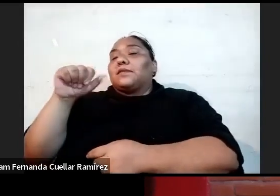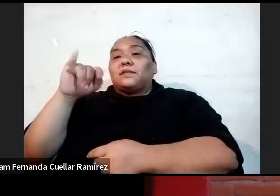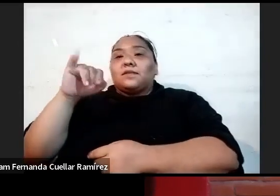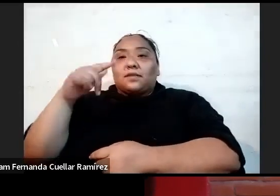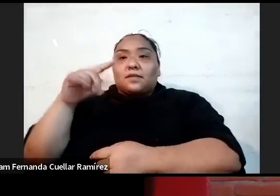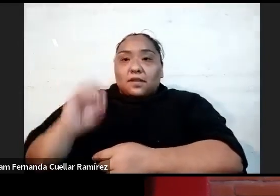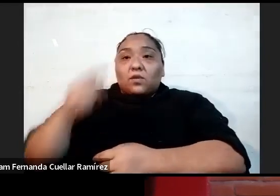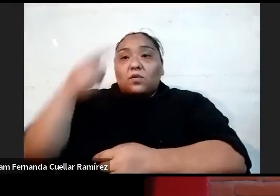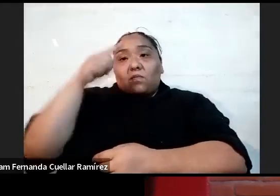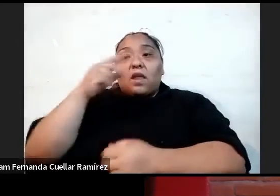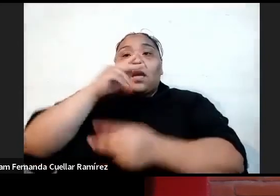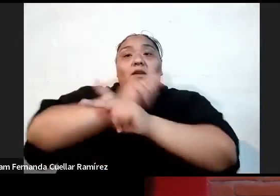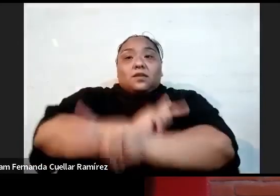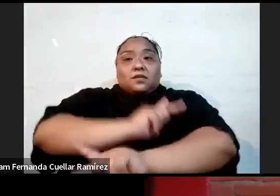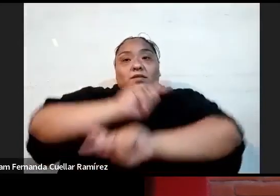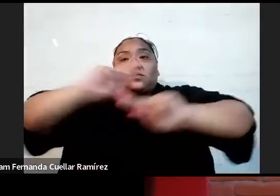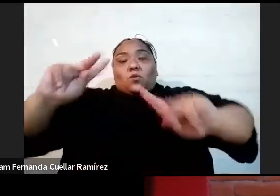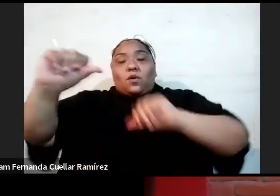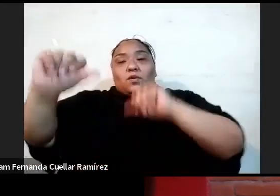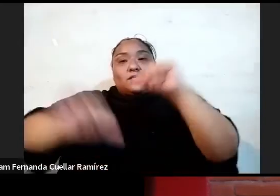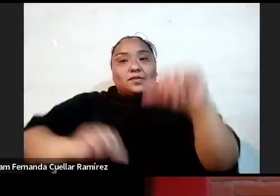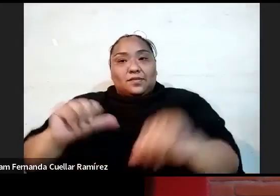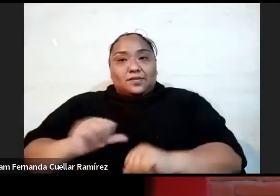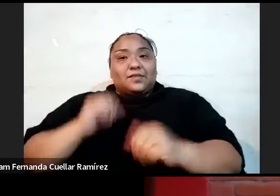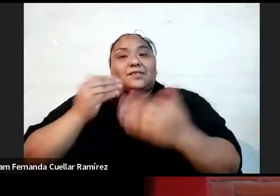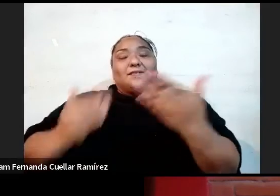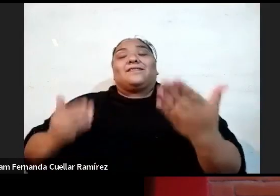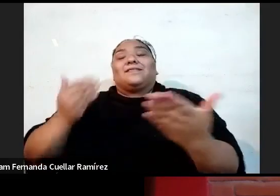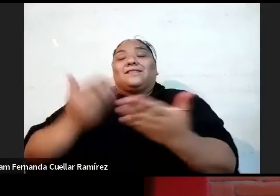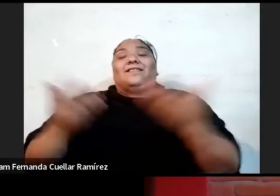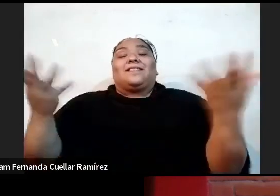para que todas estas actividades se lleven a cabo.